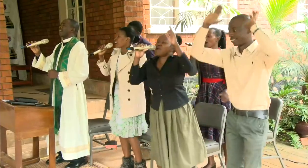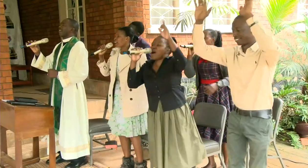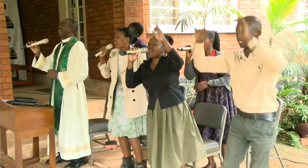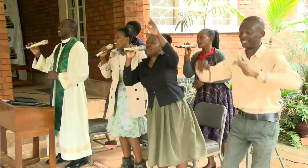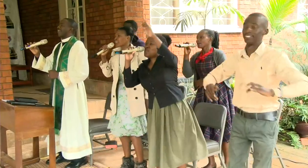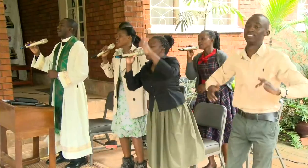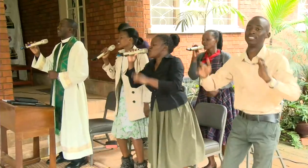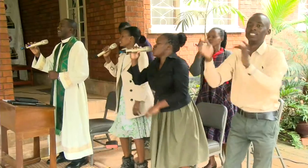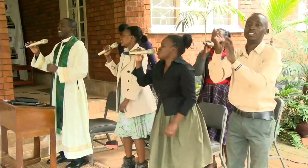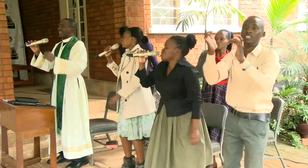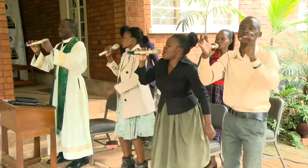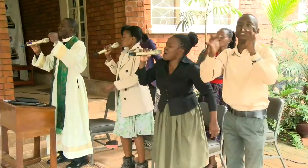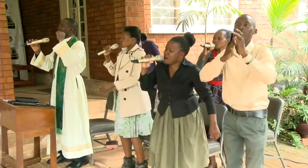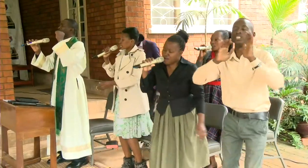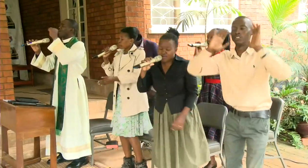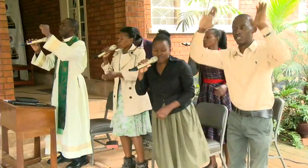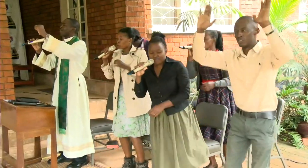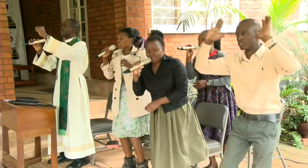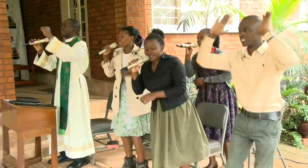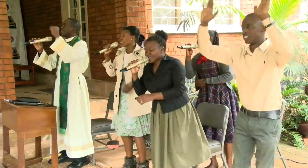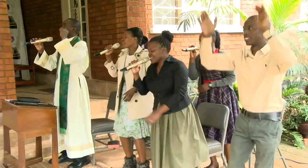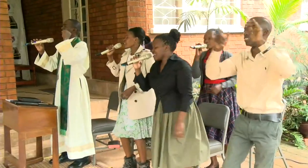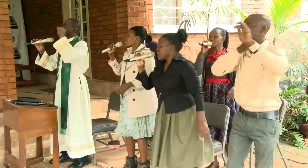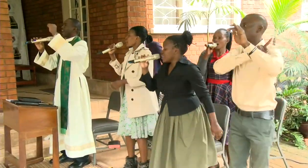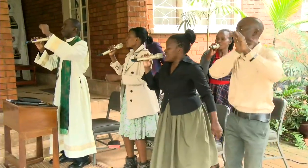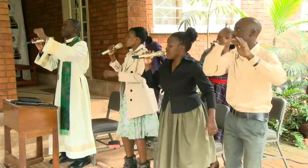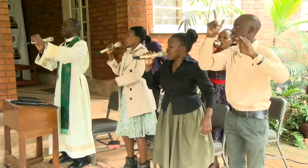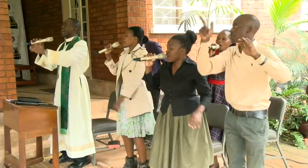Yesu ali mukulu nnyo.